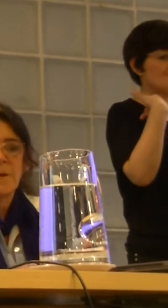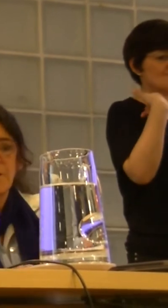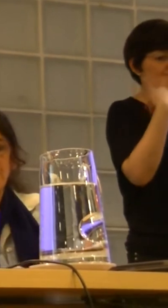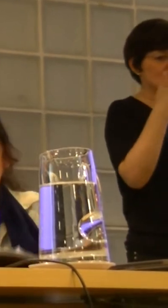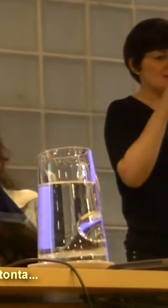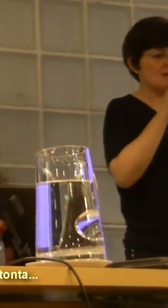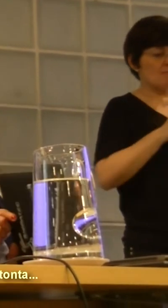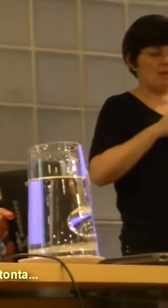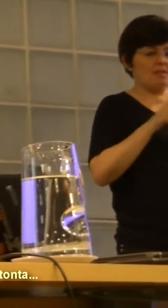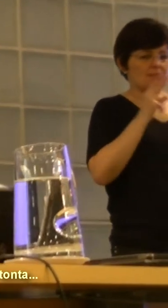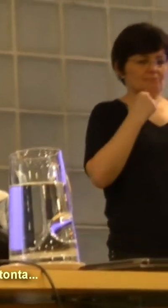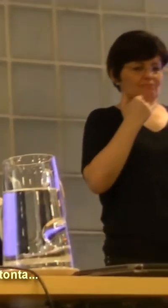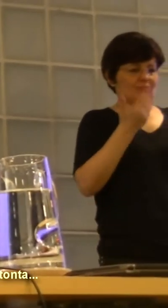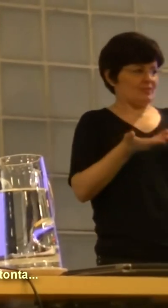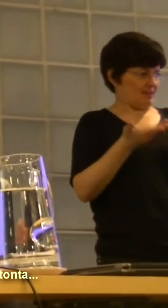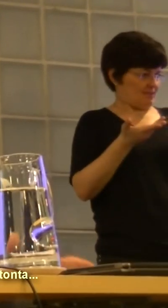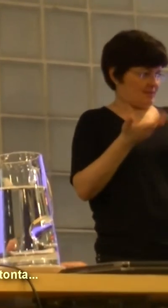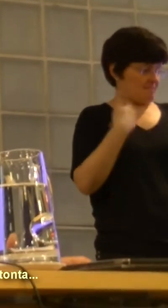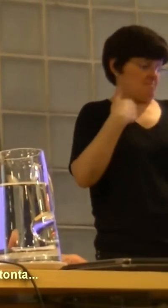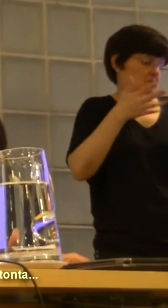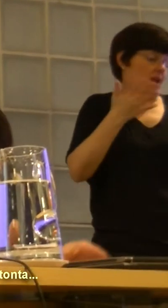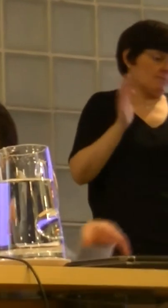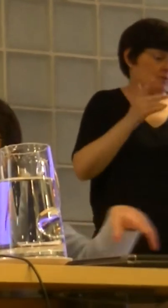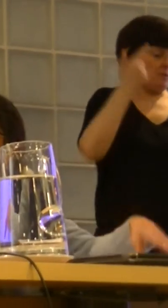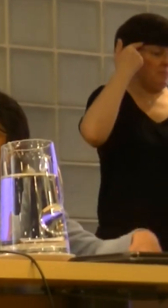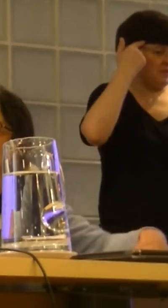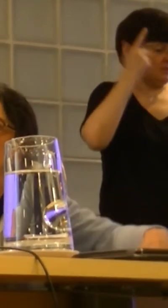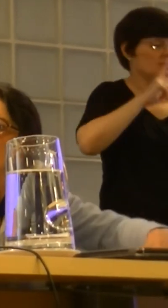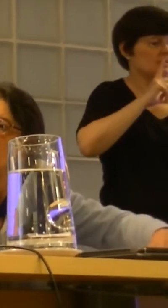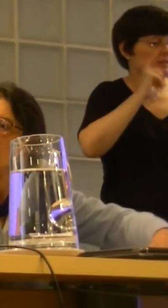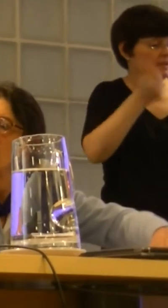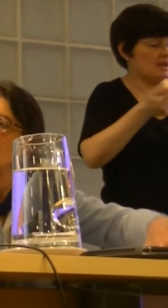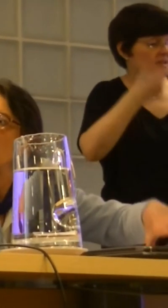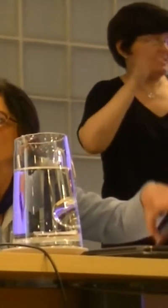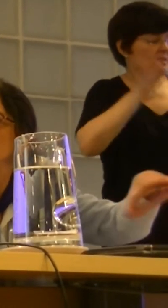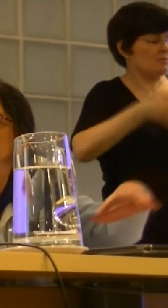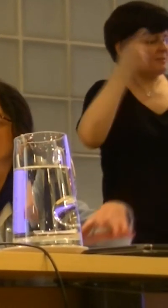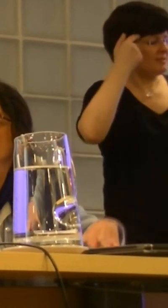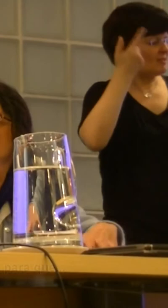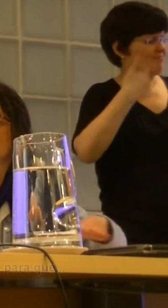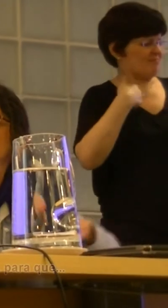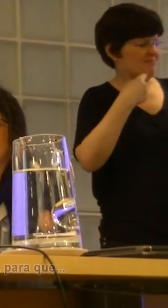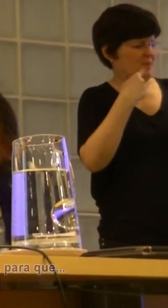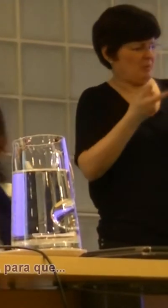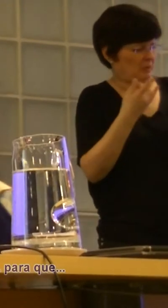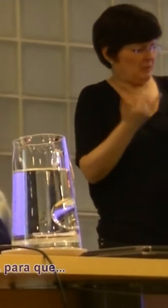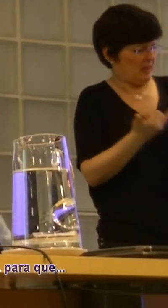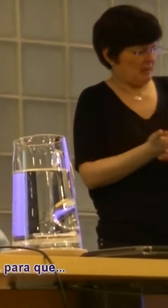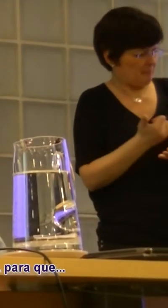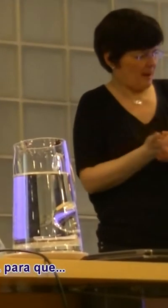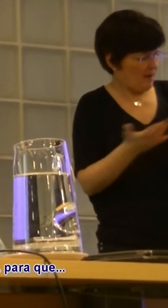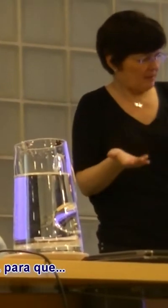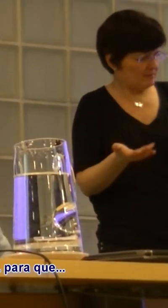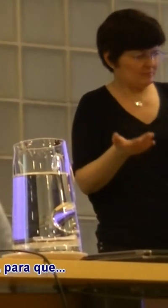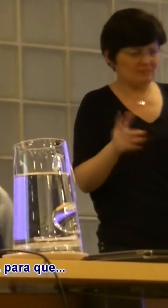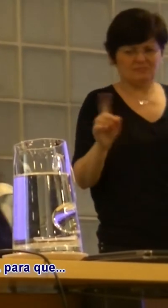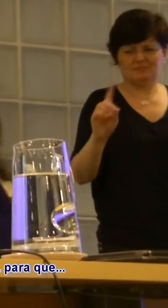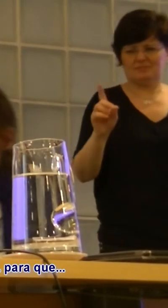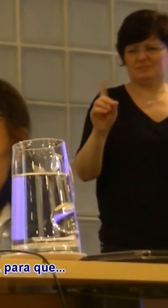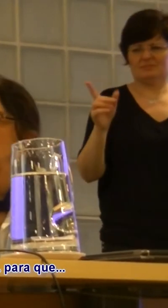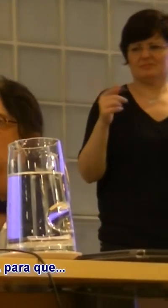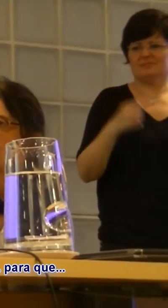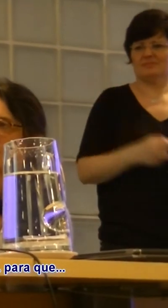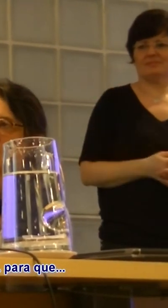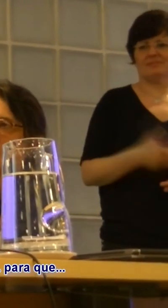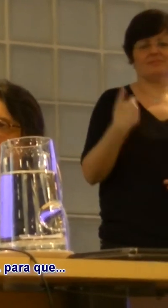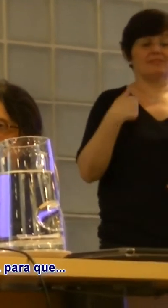los agudos. Habrá pensado que le hice una pregunta tonta. Pero había una parte de la pregunta. ¿Cómo te tiende a hablar